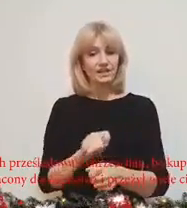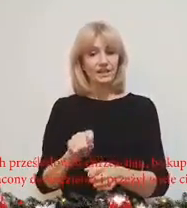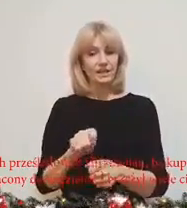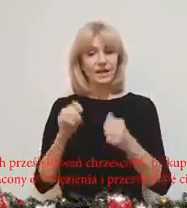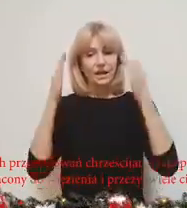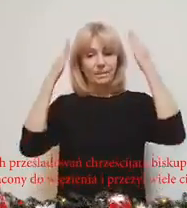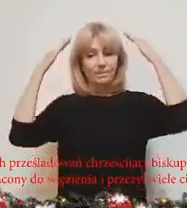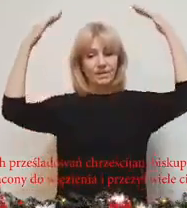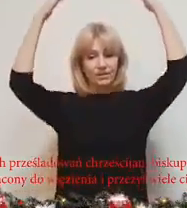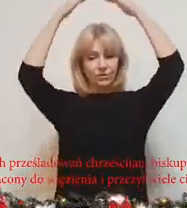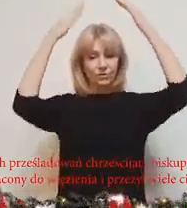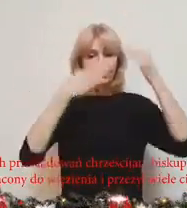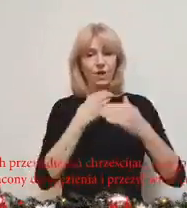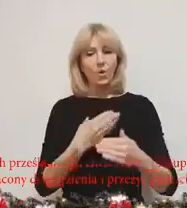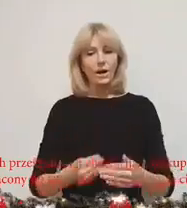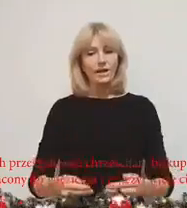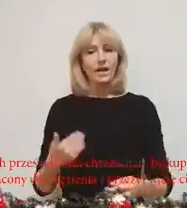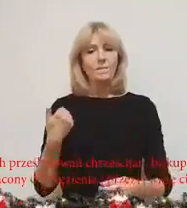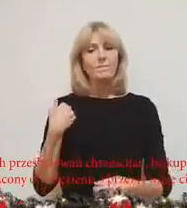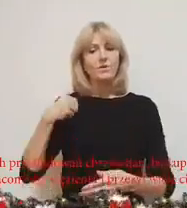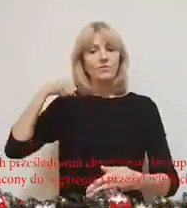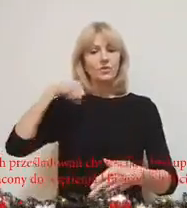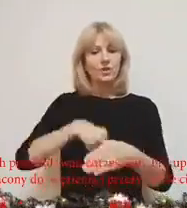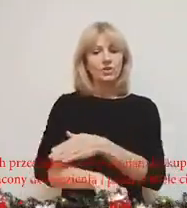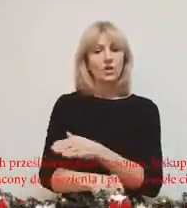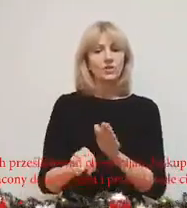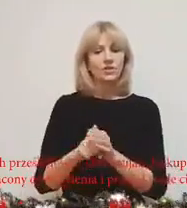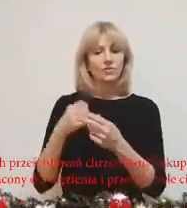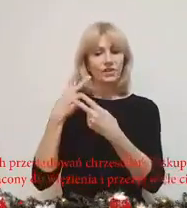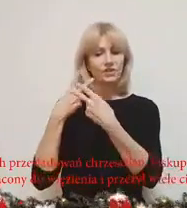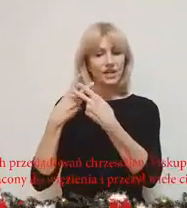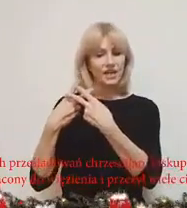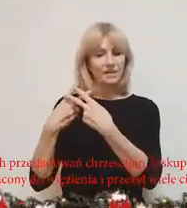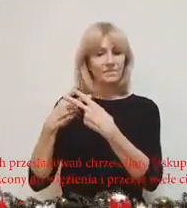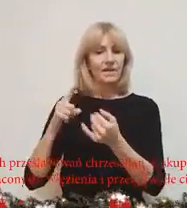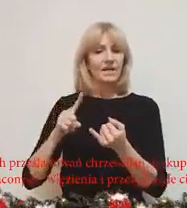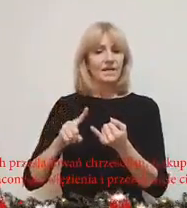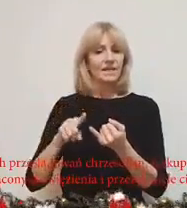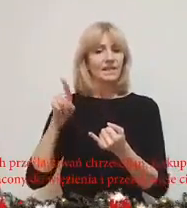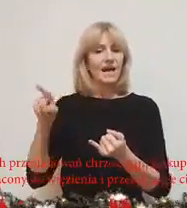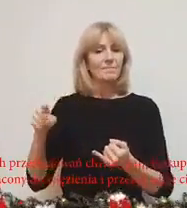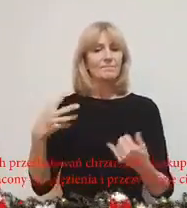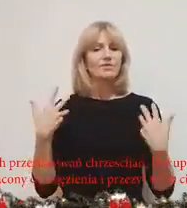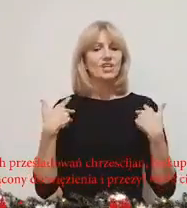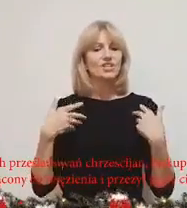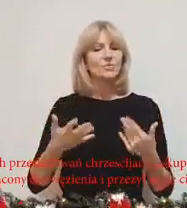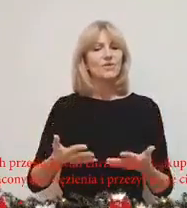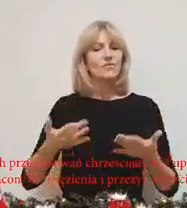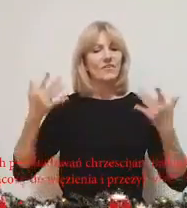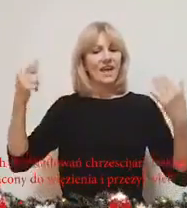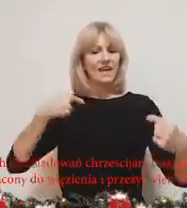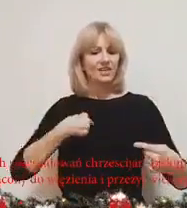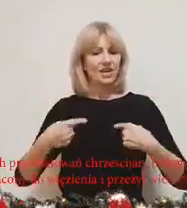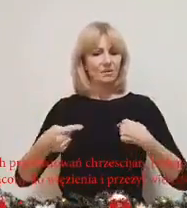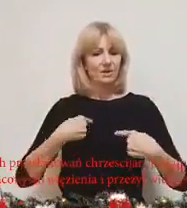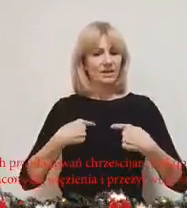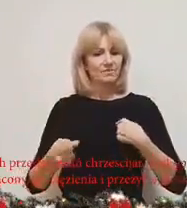biskup Mikołaj był wtrącony do więzienia i tam przeżył wiele cierpień.